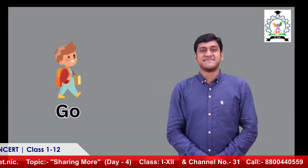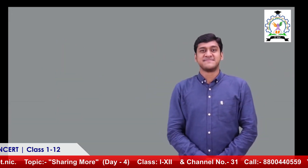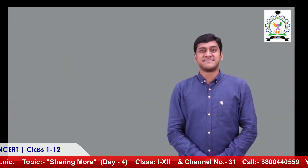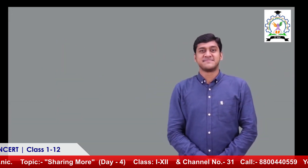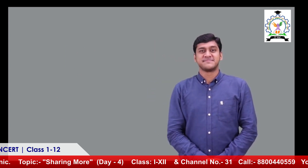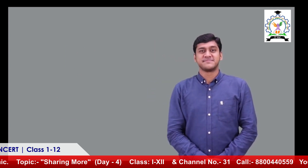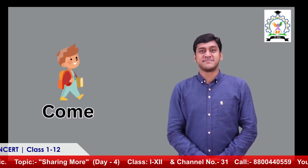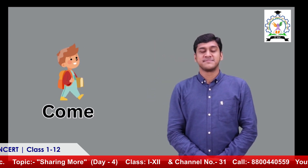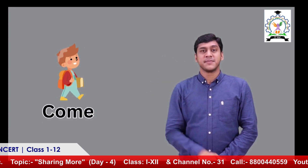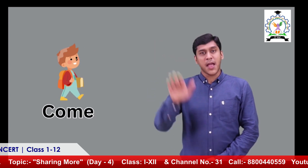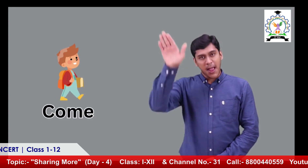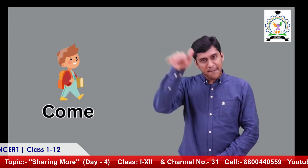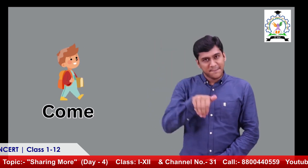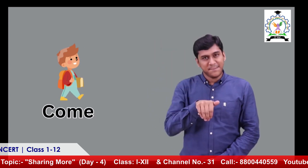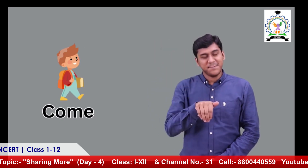जाना,